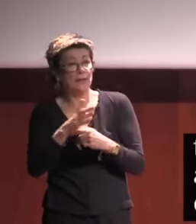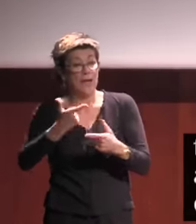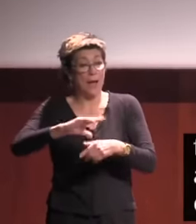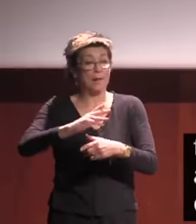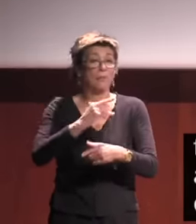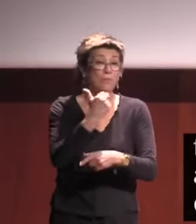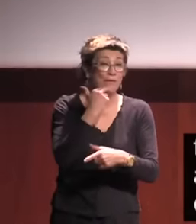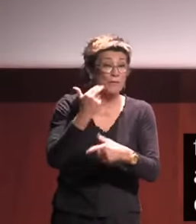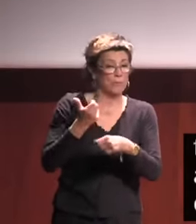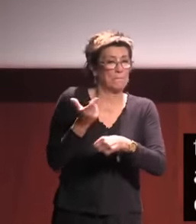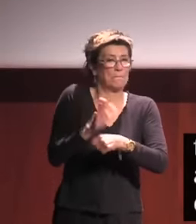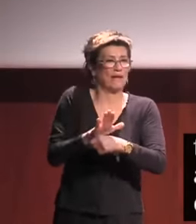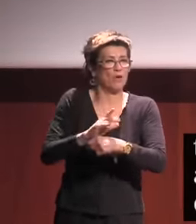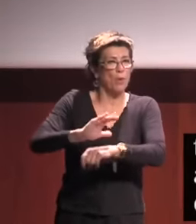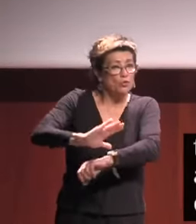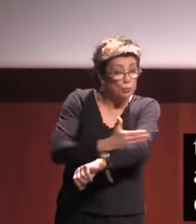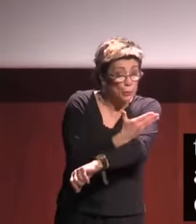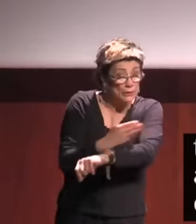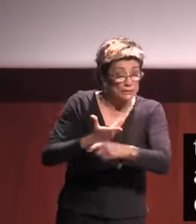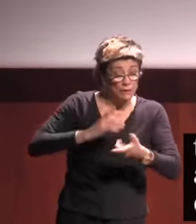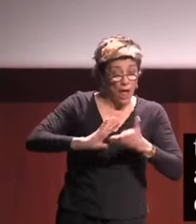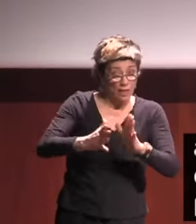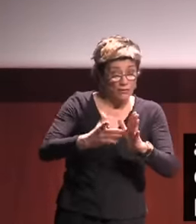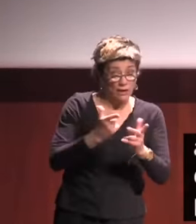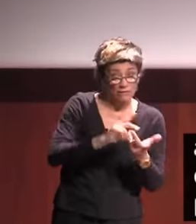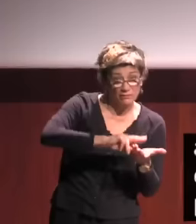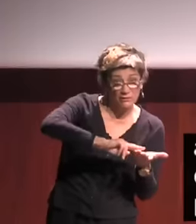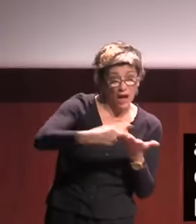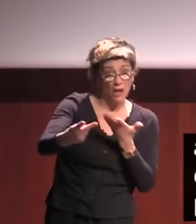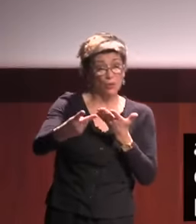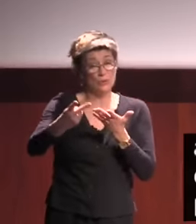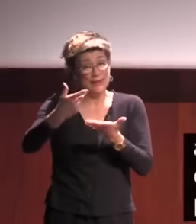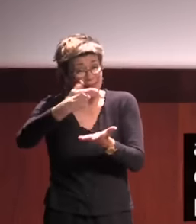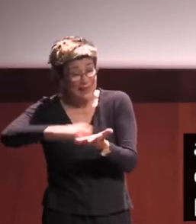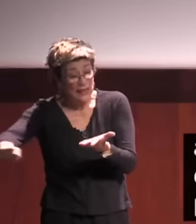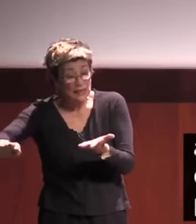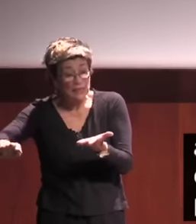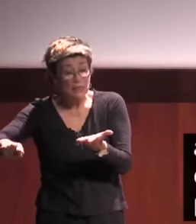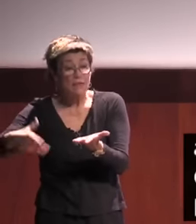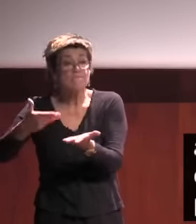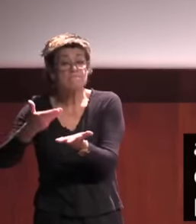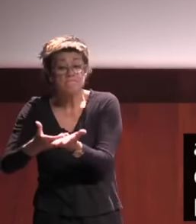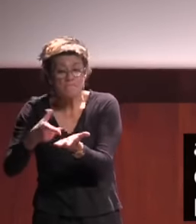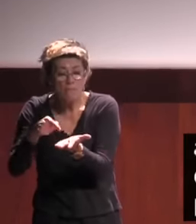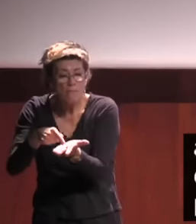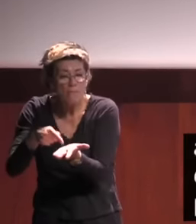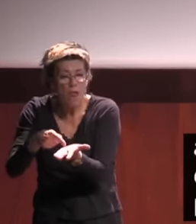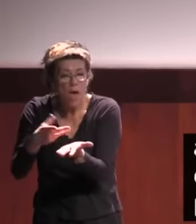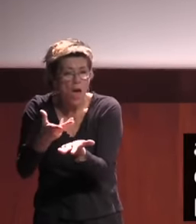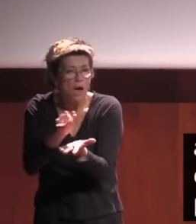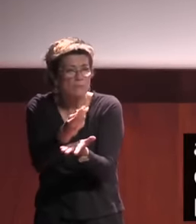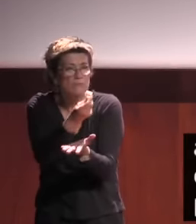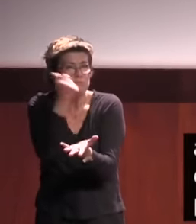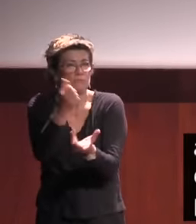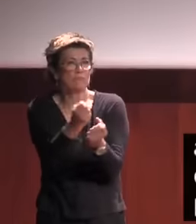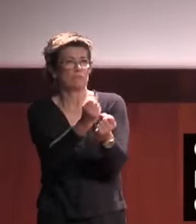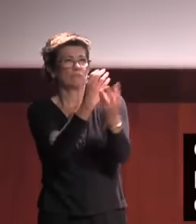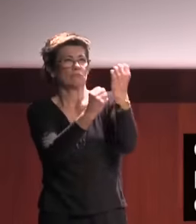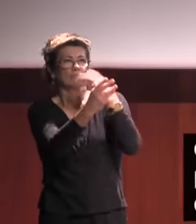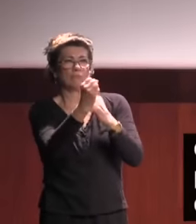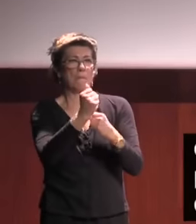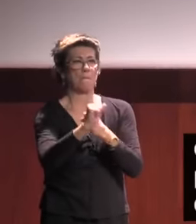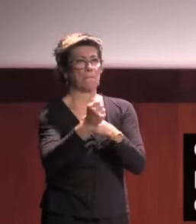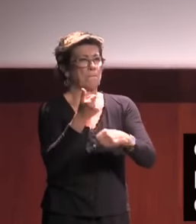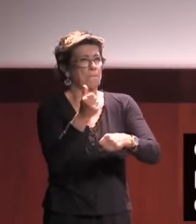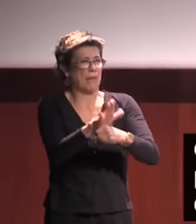en LSF gagne-t-elle à être traduite et écrite ? Que reste-t-il de la langue et de l'émotion esthétique liée à la performance